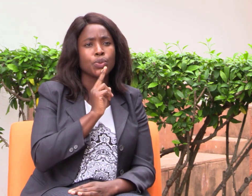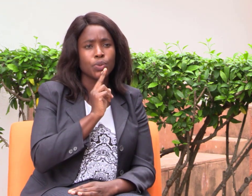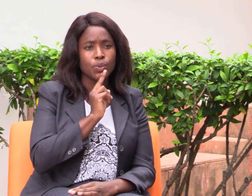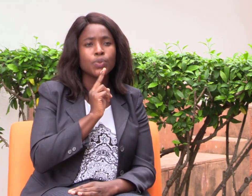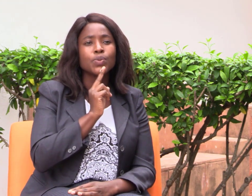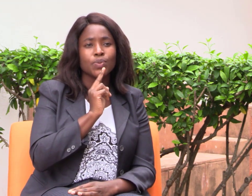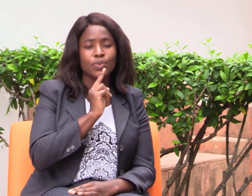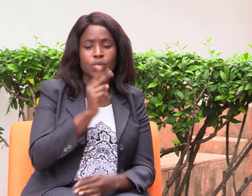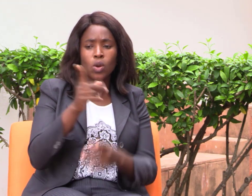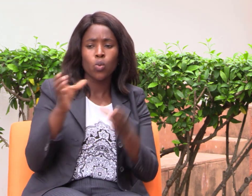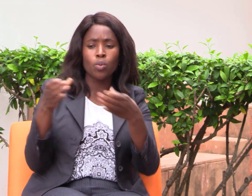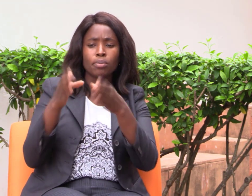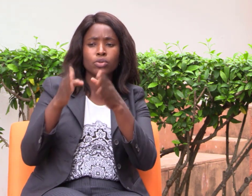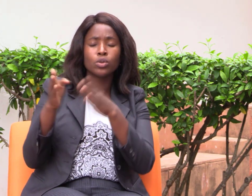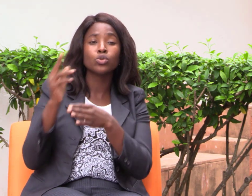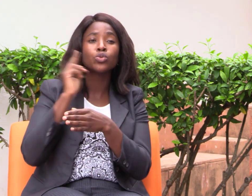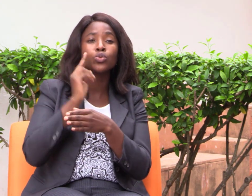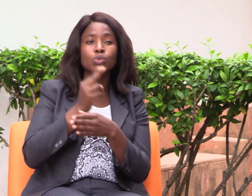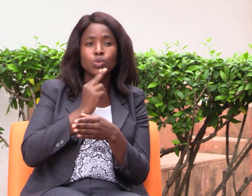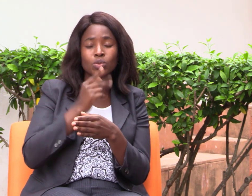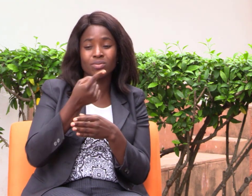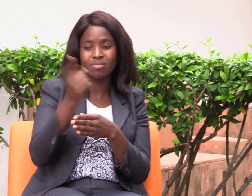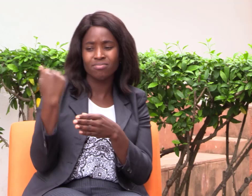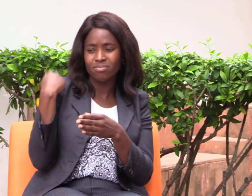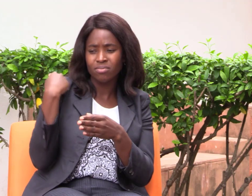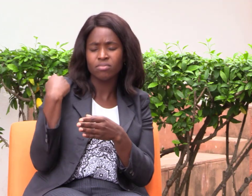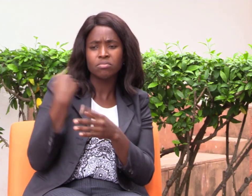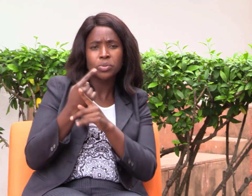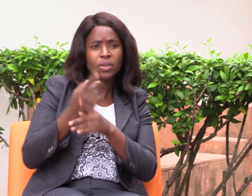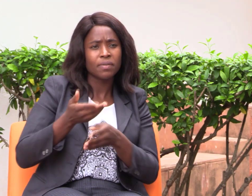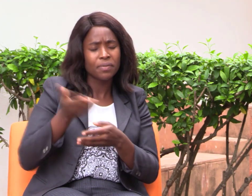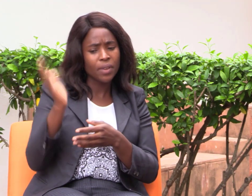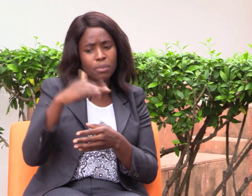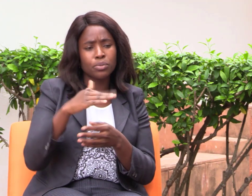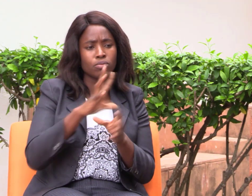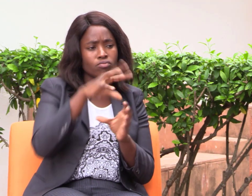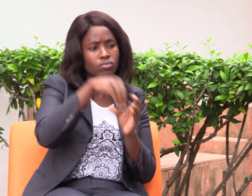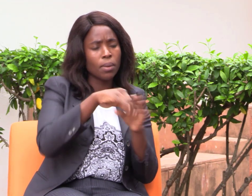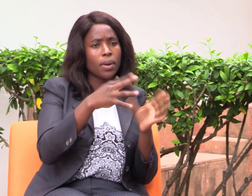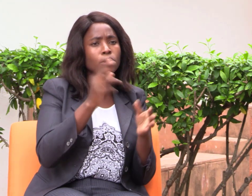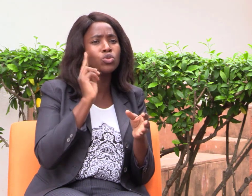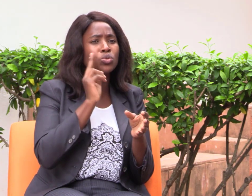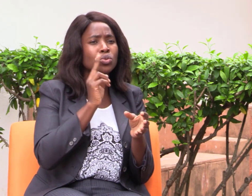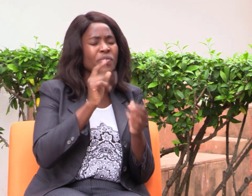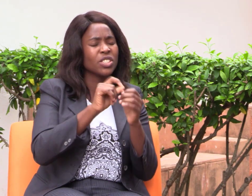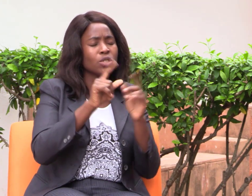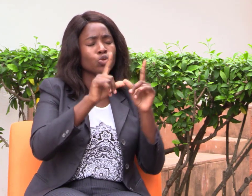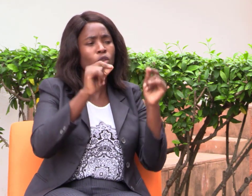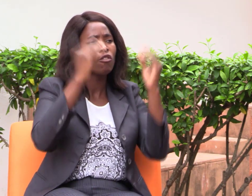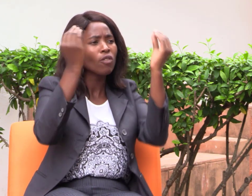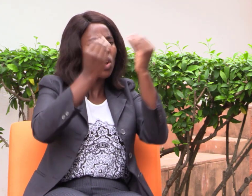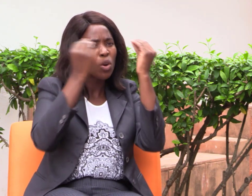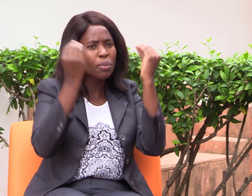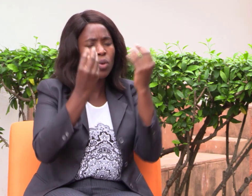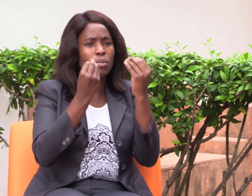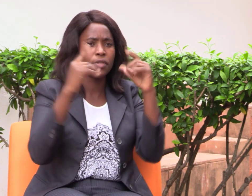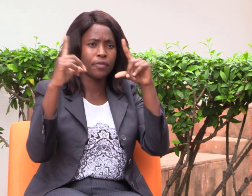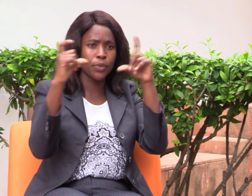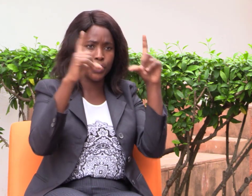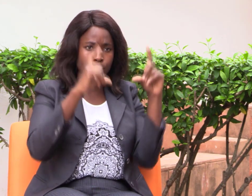participar. Mas voltei e tive esta oportunidade, ouvi dizer que havia aqui também, ia